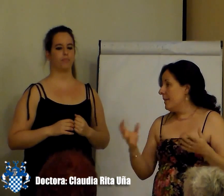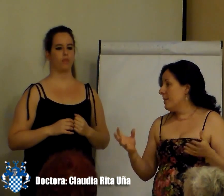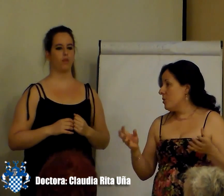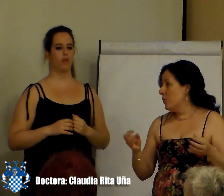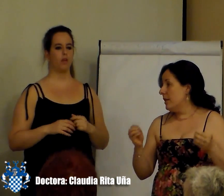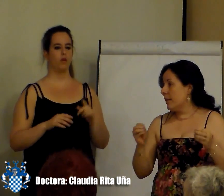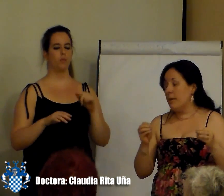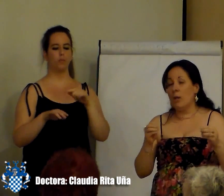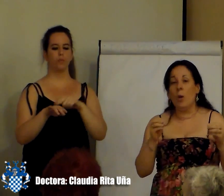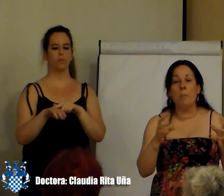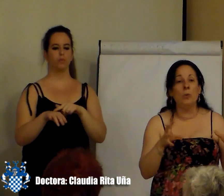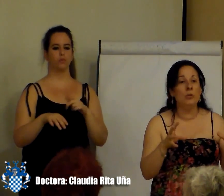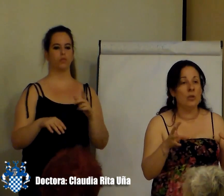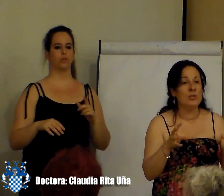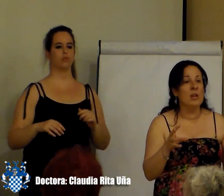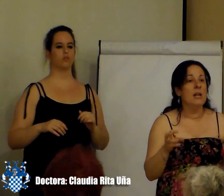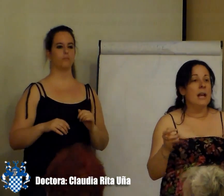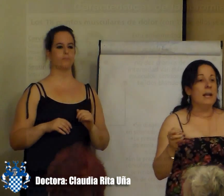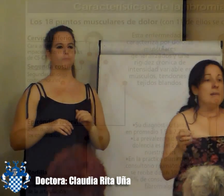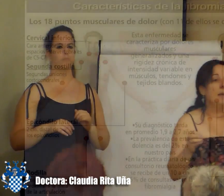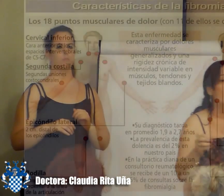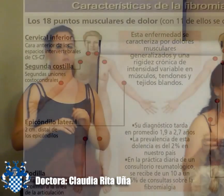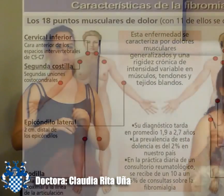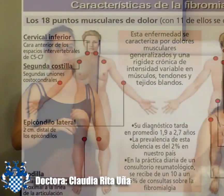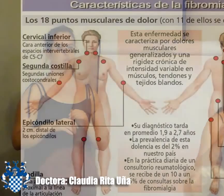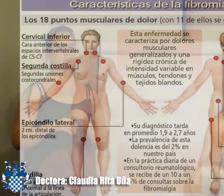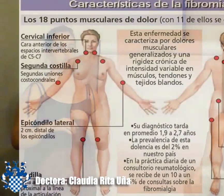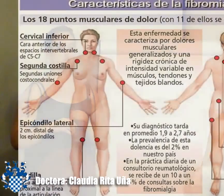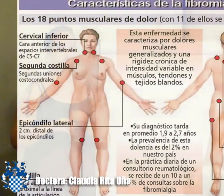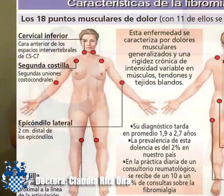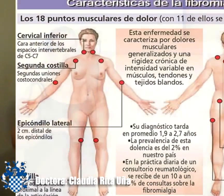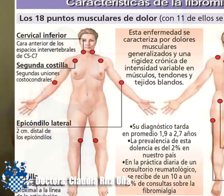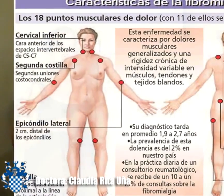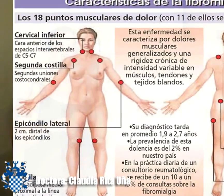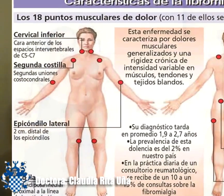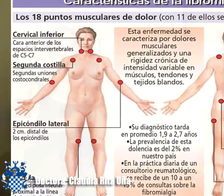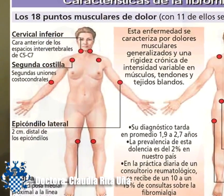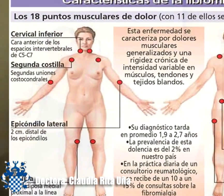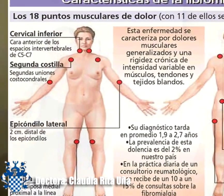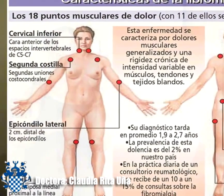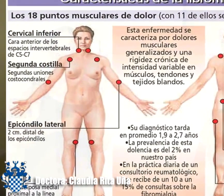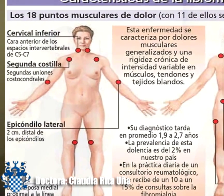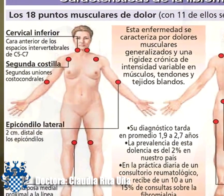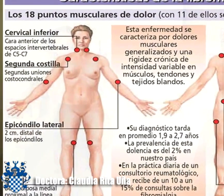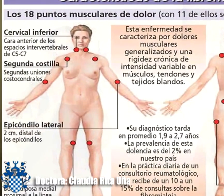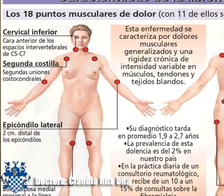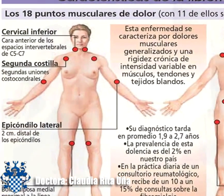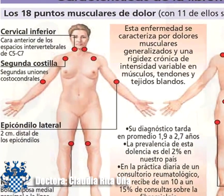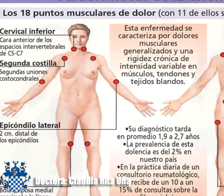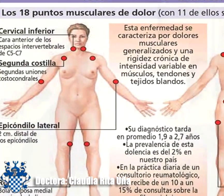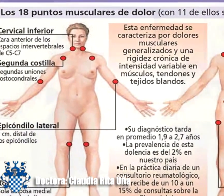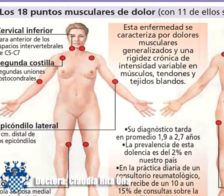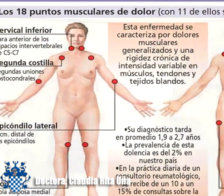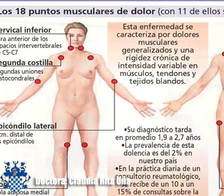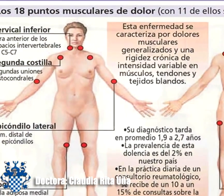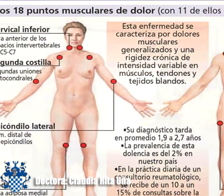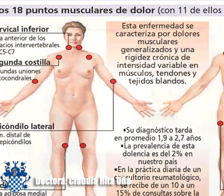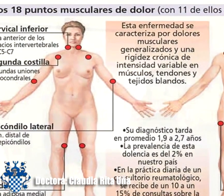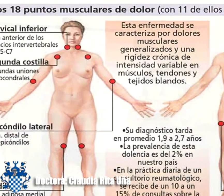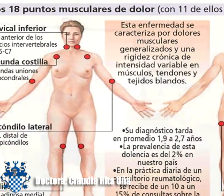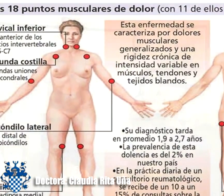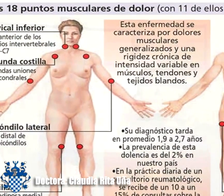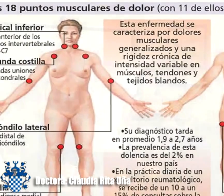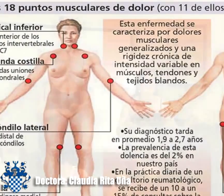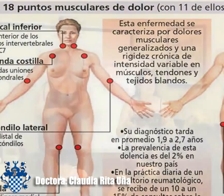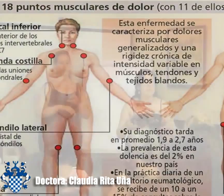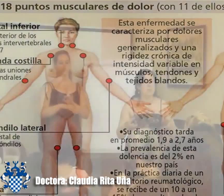sensibles, que, como sabrán, son determinados puntos a nivel cutáneo y muscular que a las personas con fibromialgia les